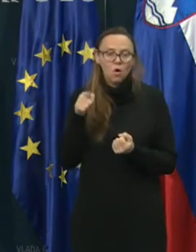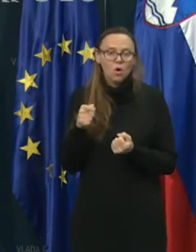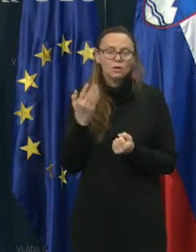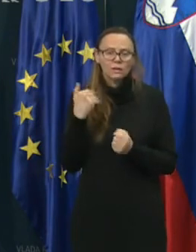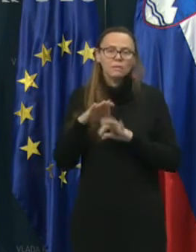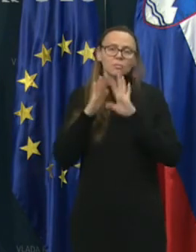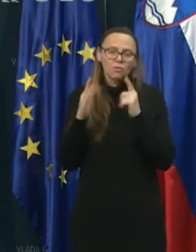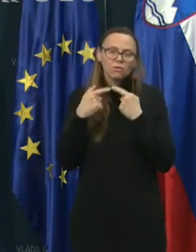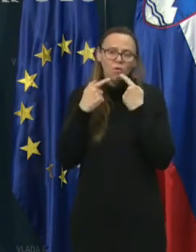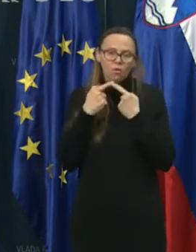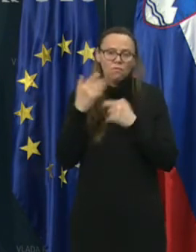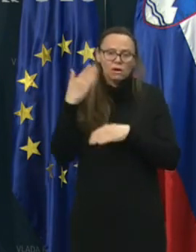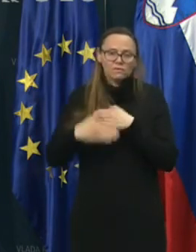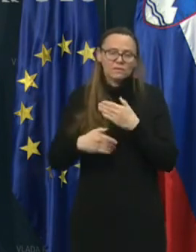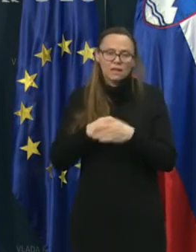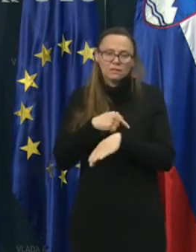času.